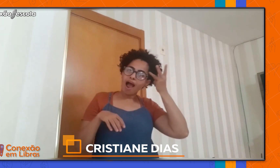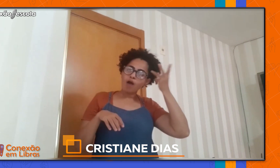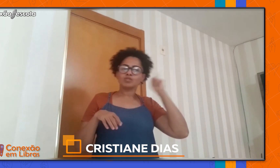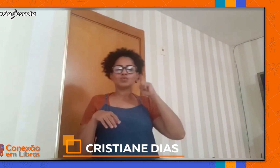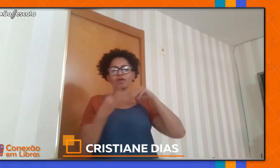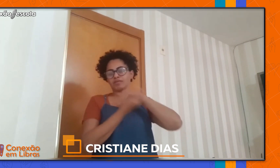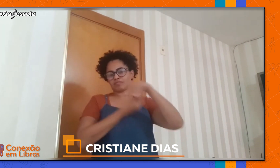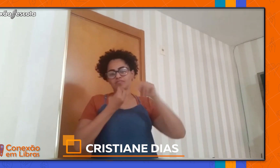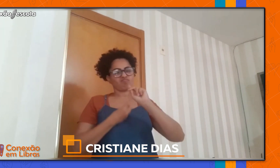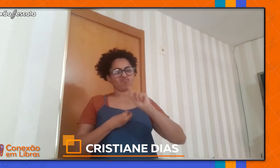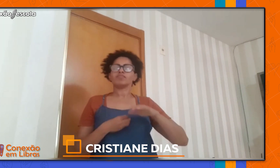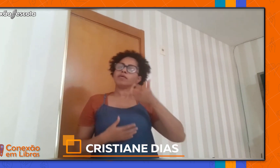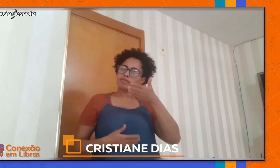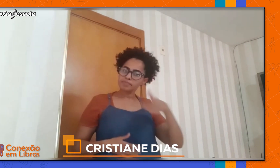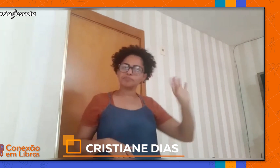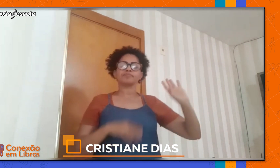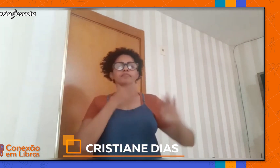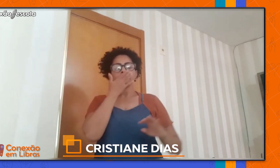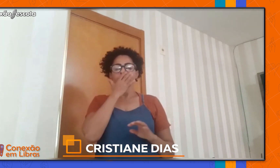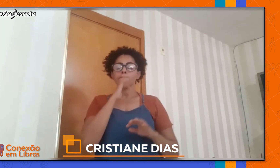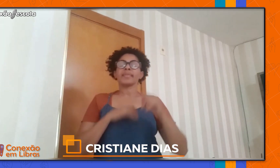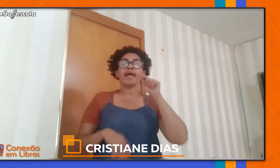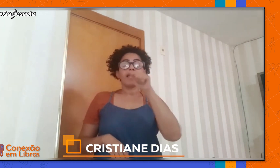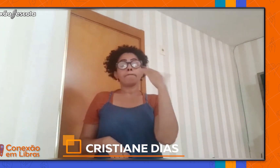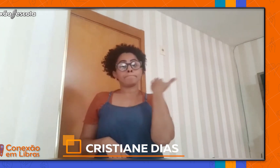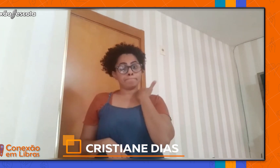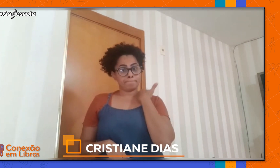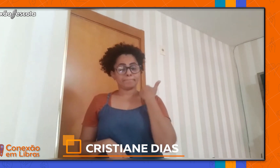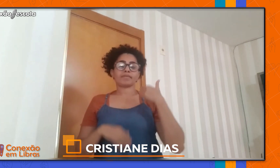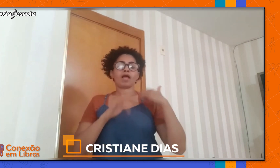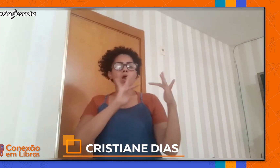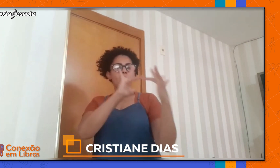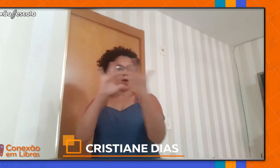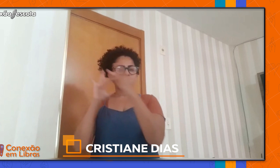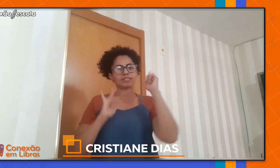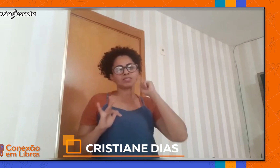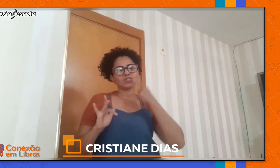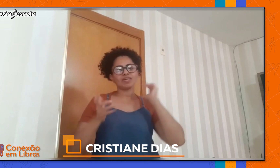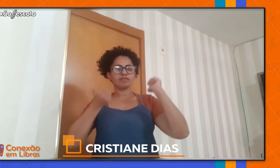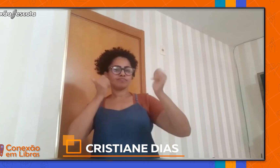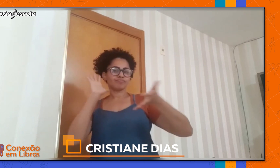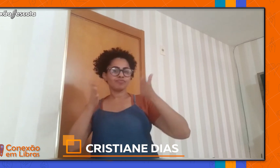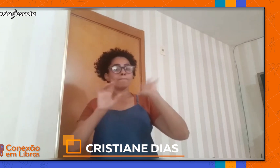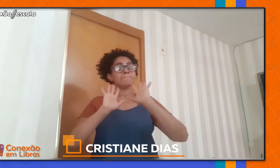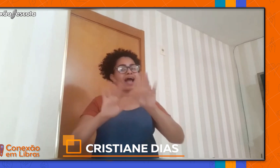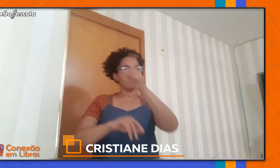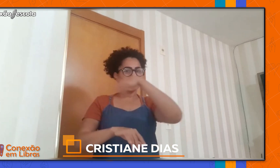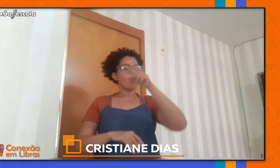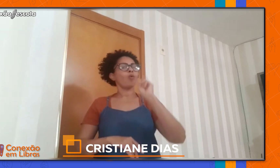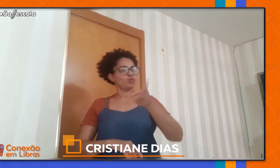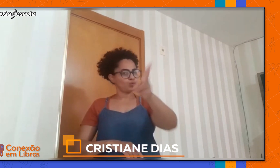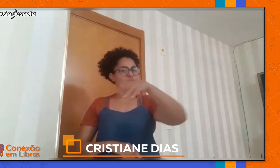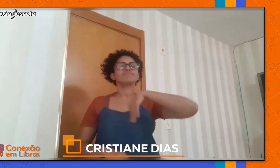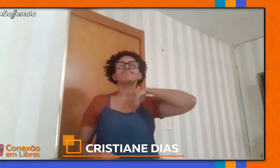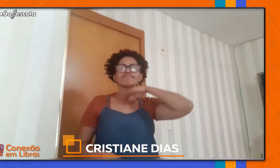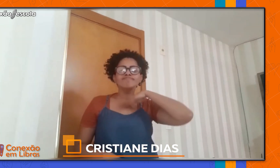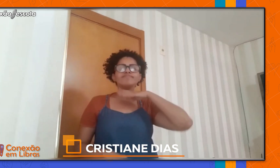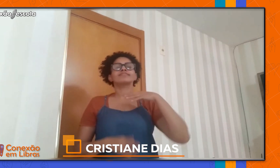desvinculação dos alunos misturados com síndrome de Down e outras deficiências. Lá no Maria Luzia, a gente começou a sinalizar, mesmo